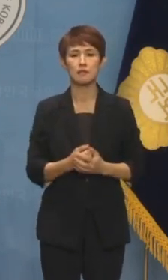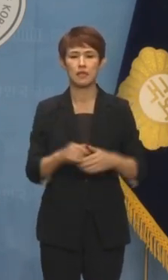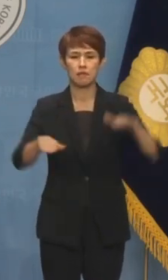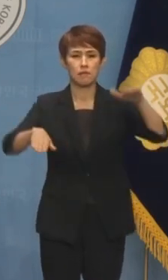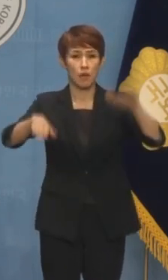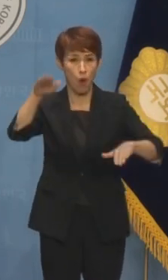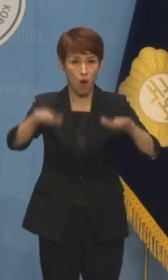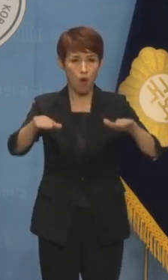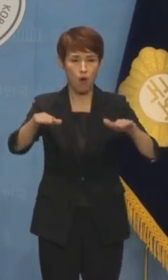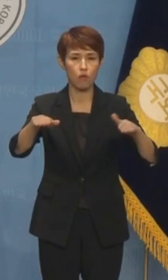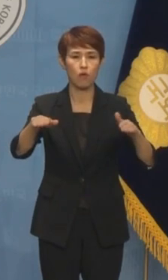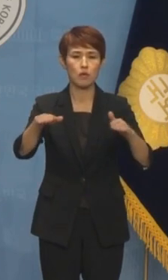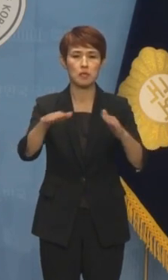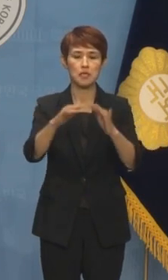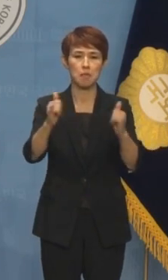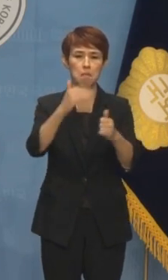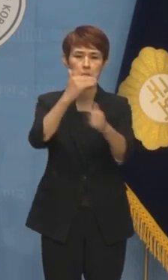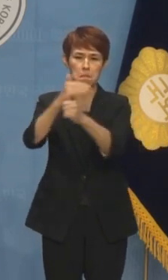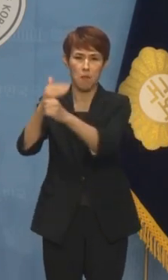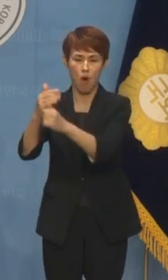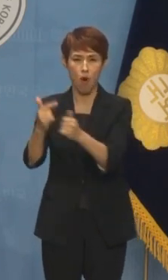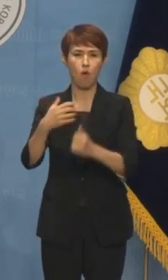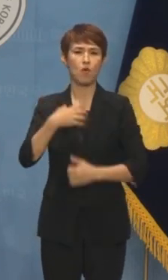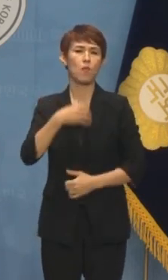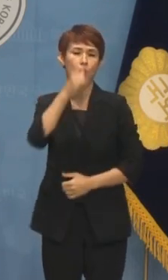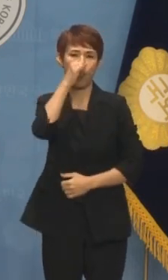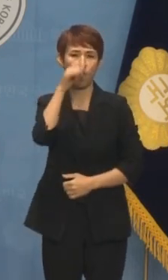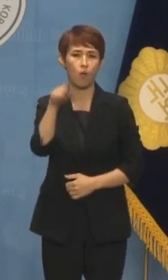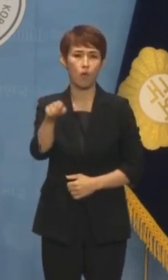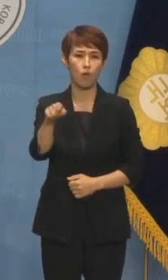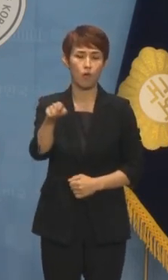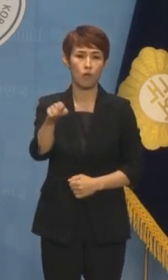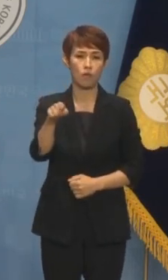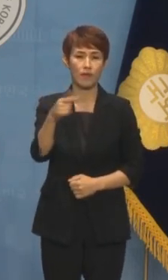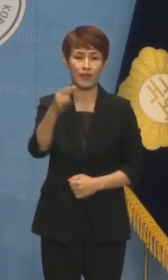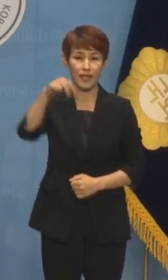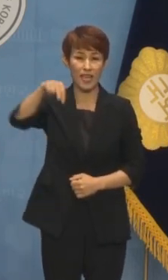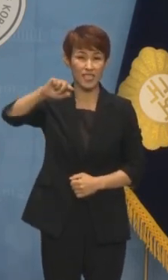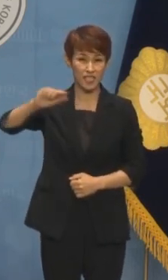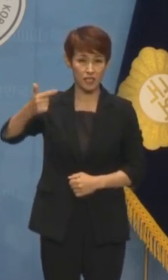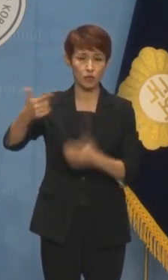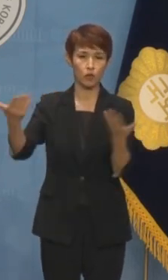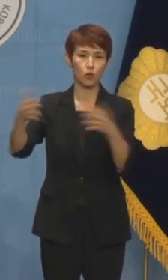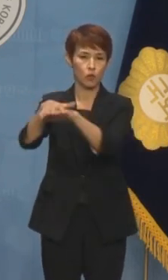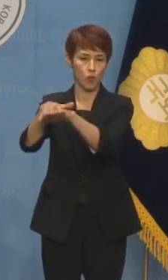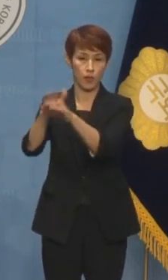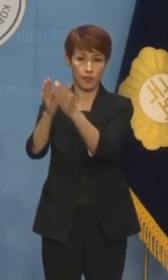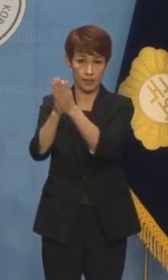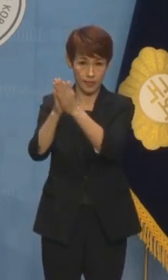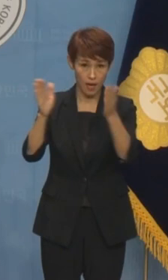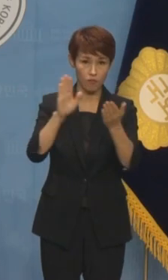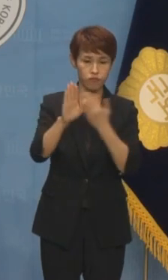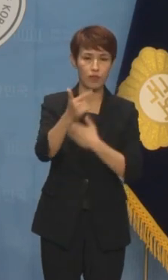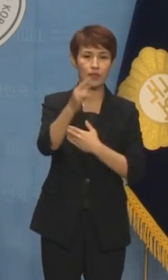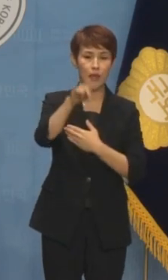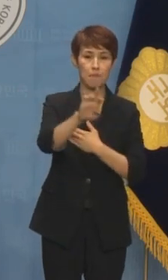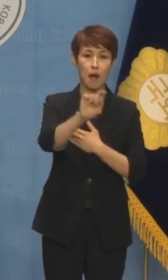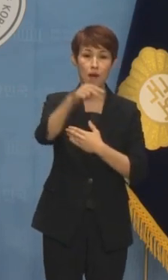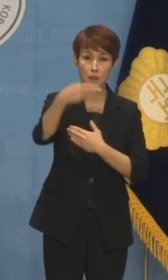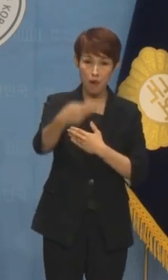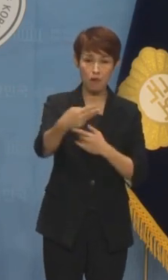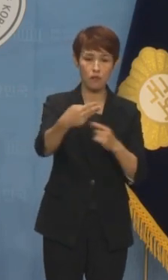차별과 구조조정의 위협이 놓여 있습니다. 넥슨 노조를 시작으로 넷마블까지